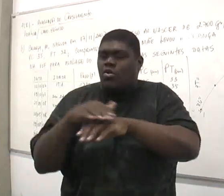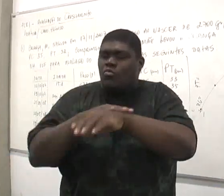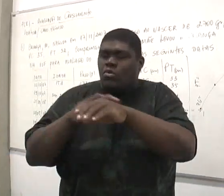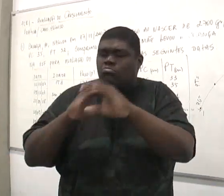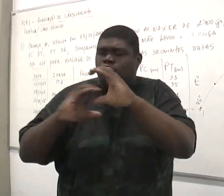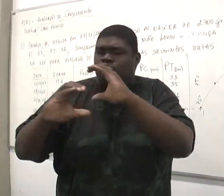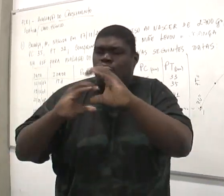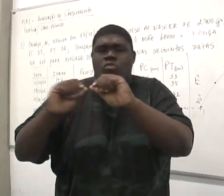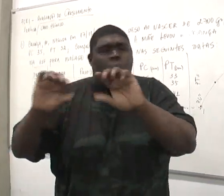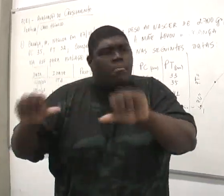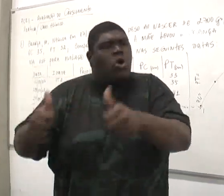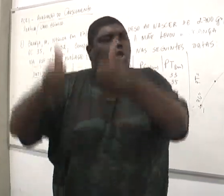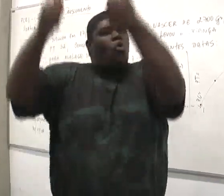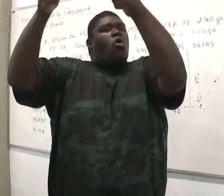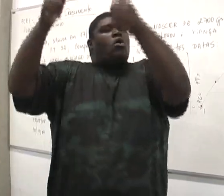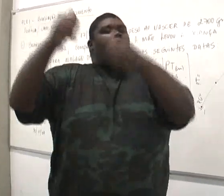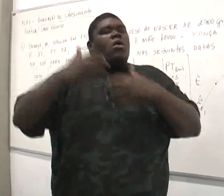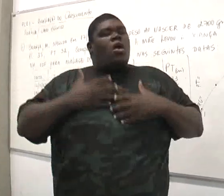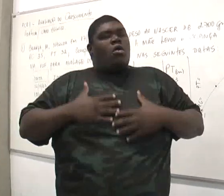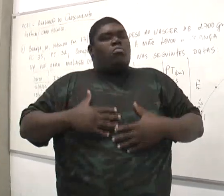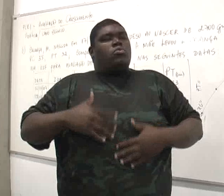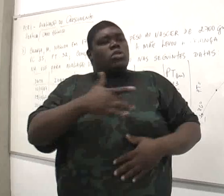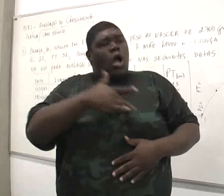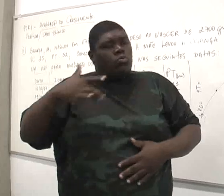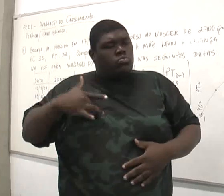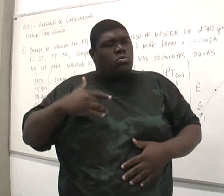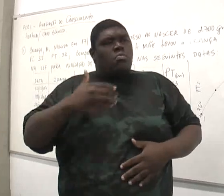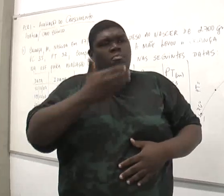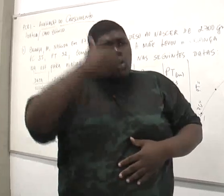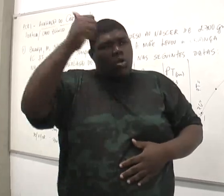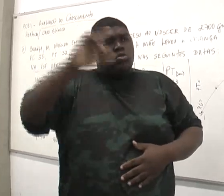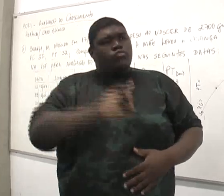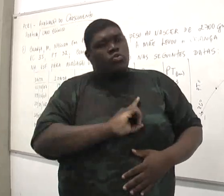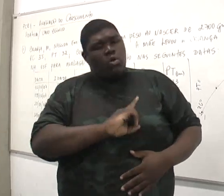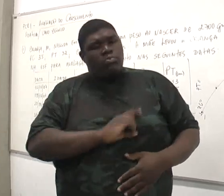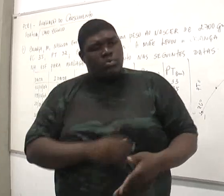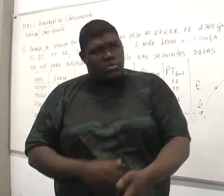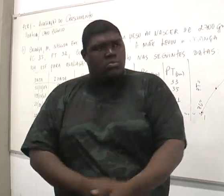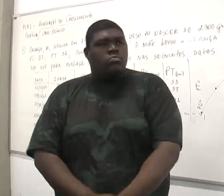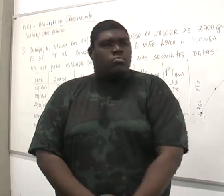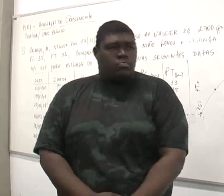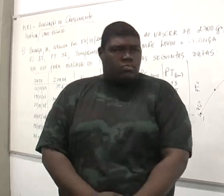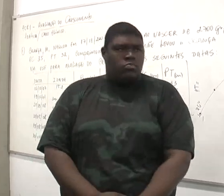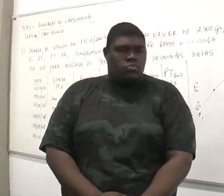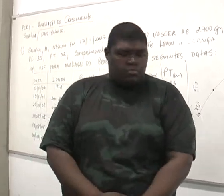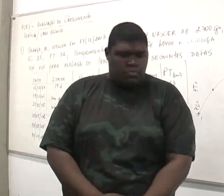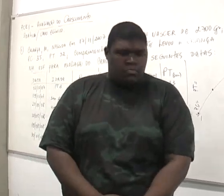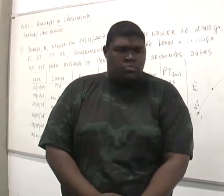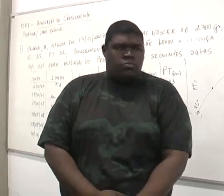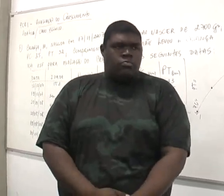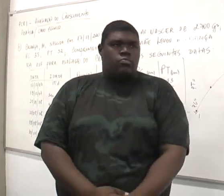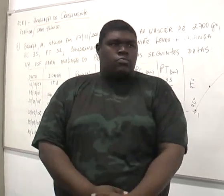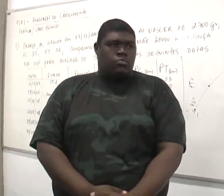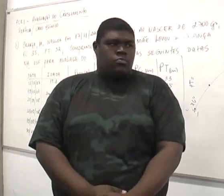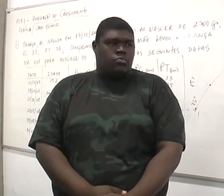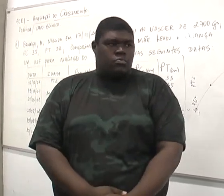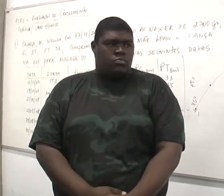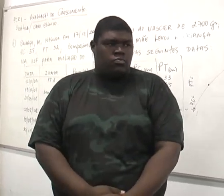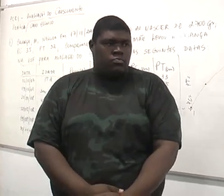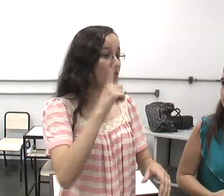bom quando a gente senta com um profissional da saúde que saiba a língua de sinais. Né? E aqui em Divinópolis nós destacamos a universidade por causa disso. Todas